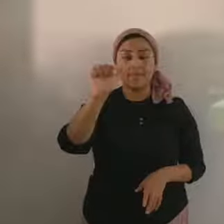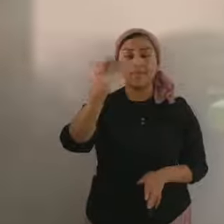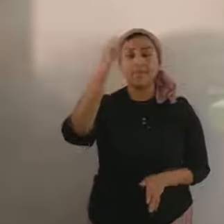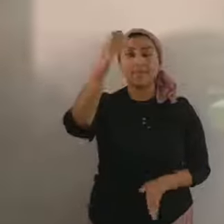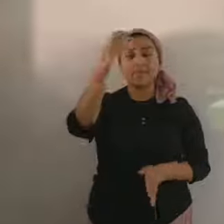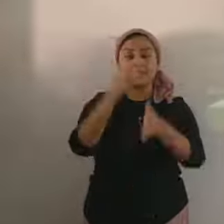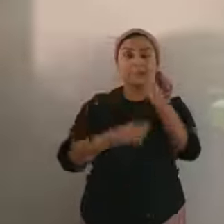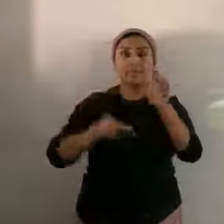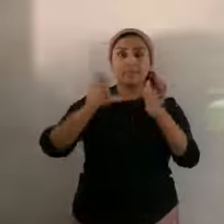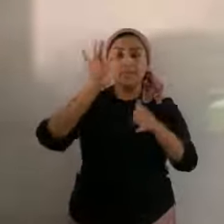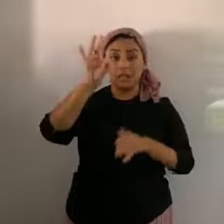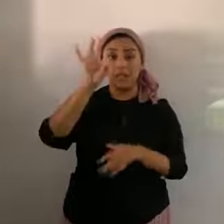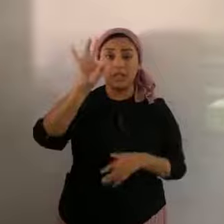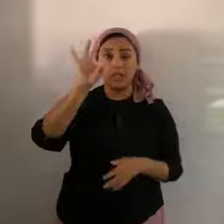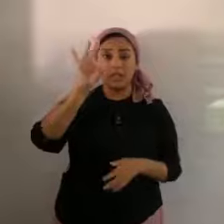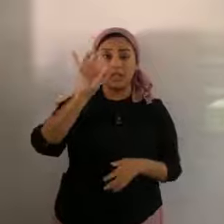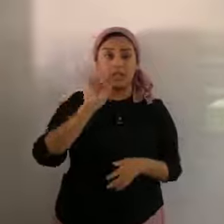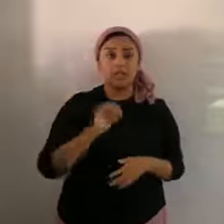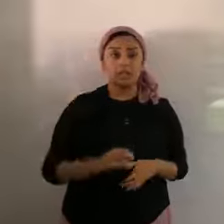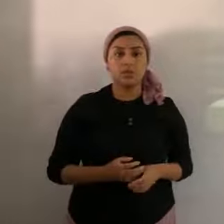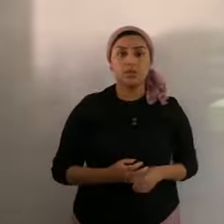capítulo 9.